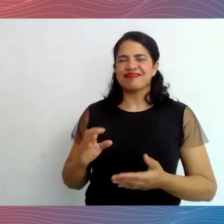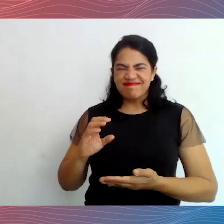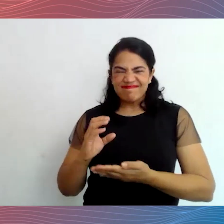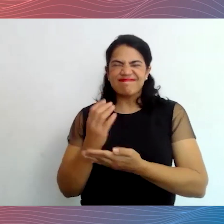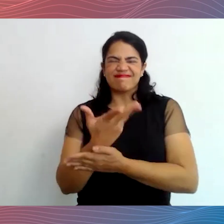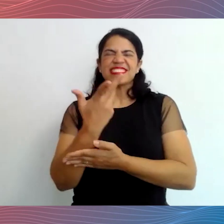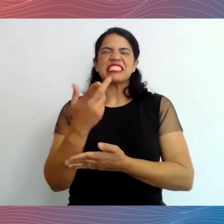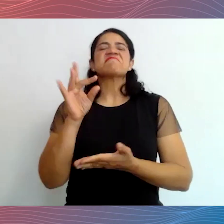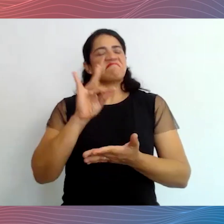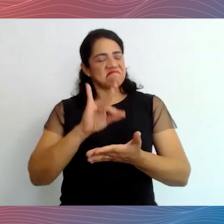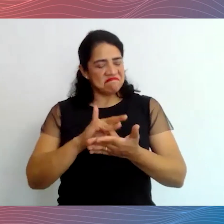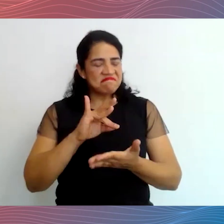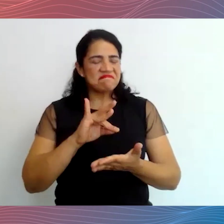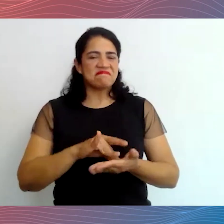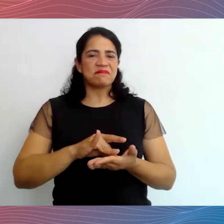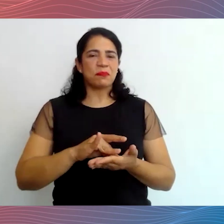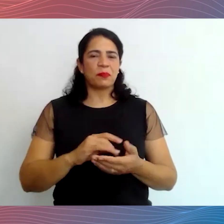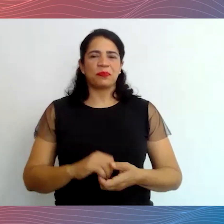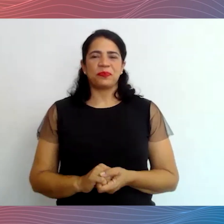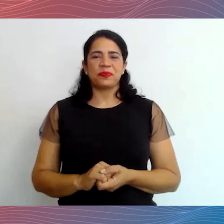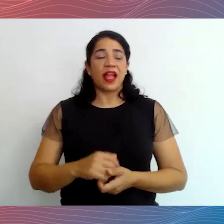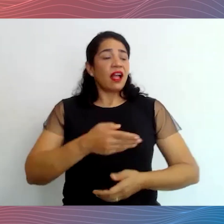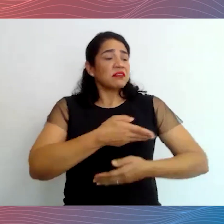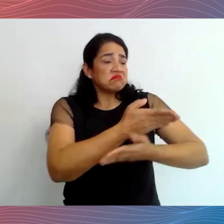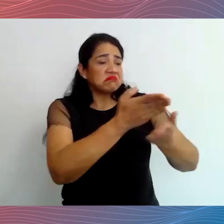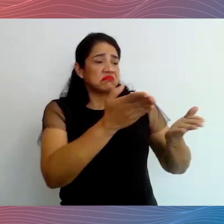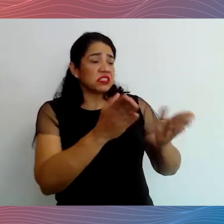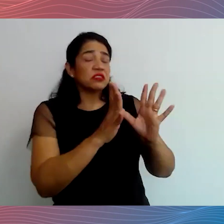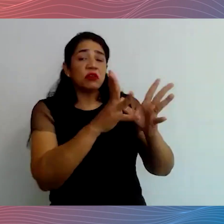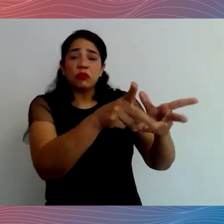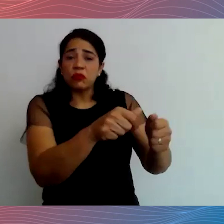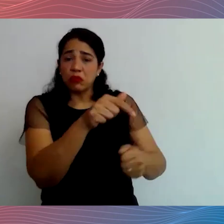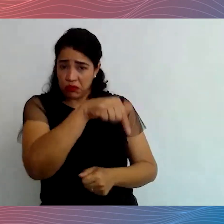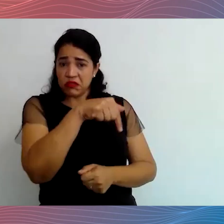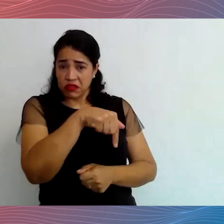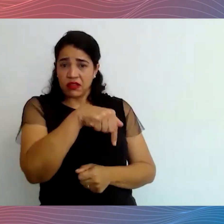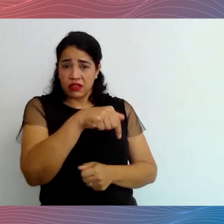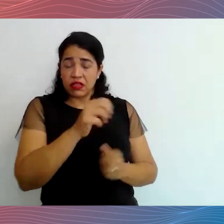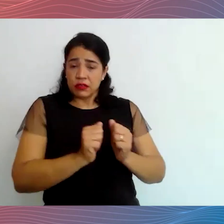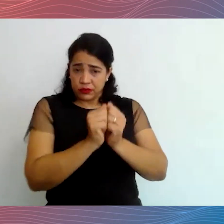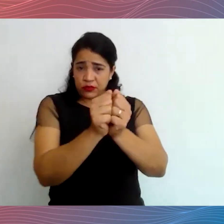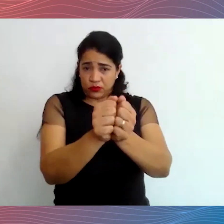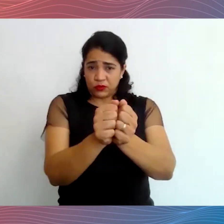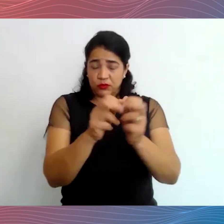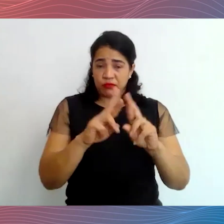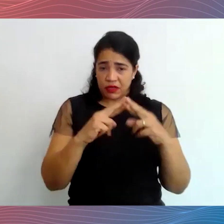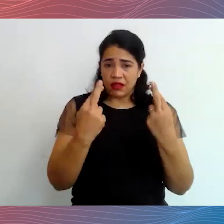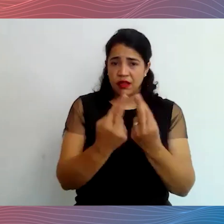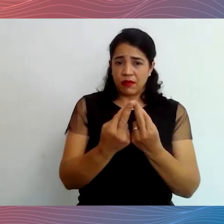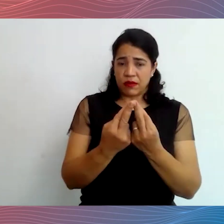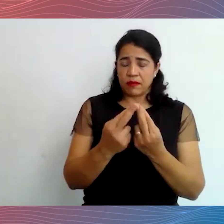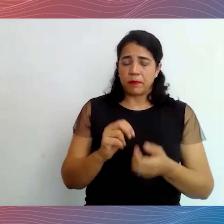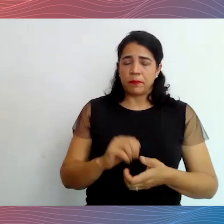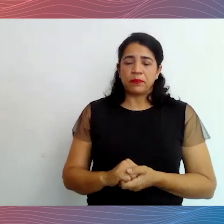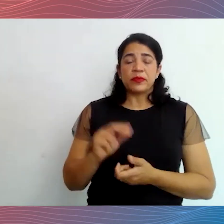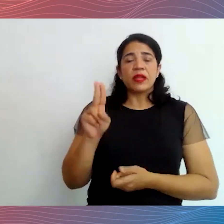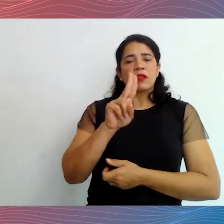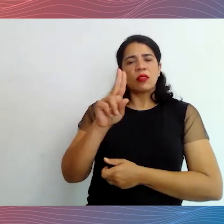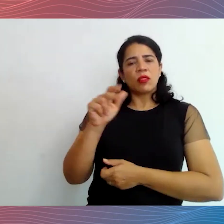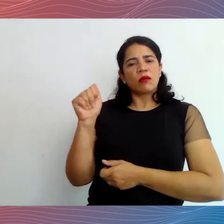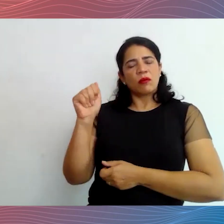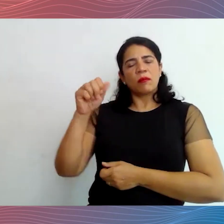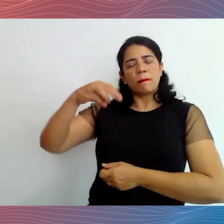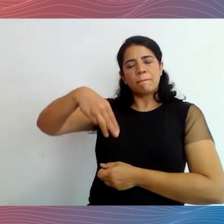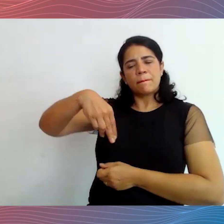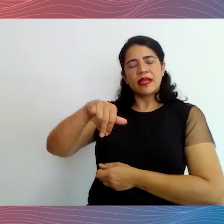Aí estão todos aqui, ó. O Ami está aqui, né? O Ami está aqui. Eu não queria